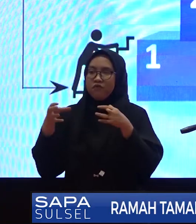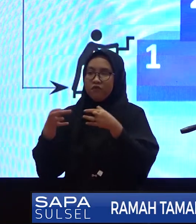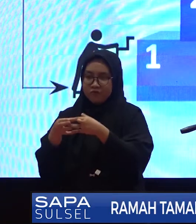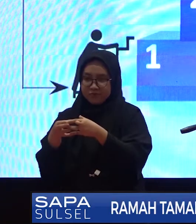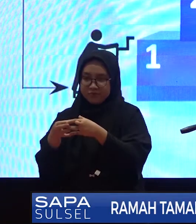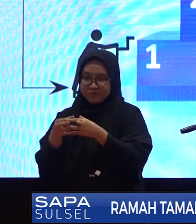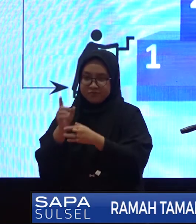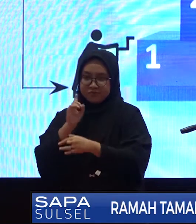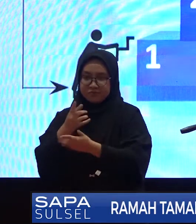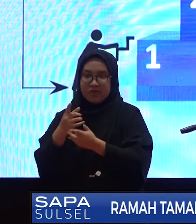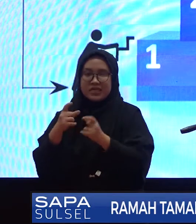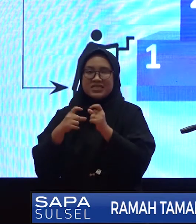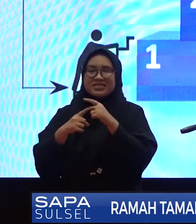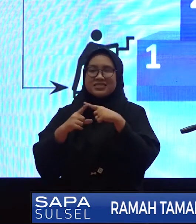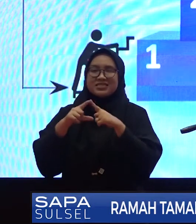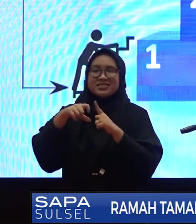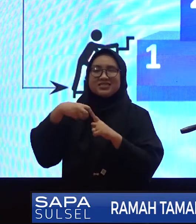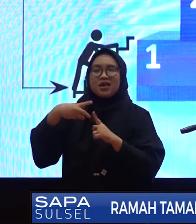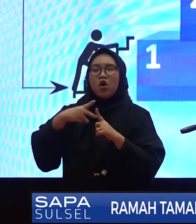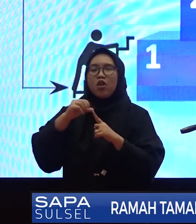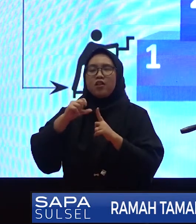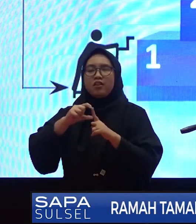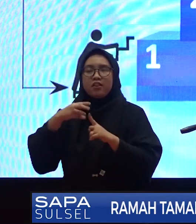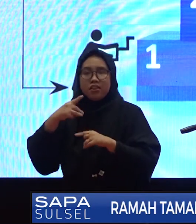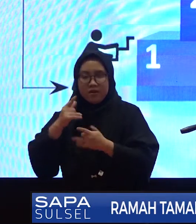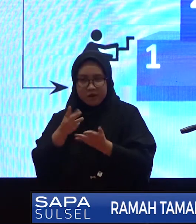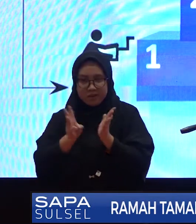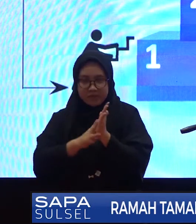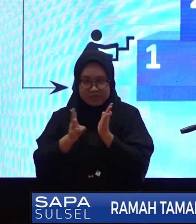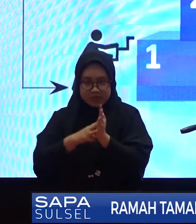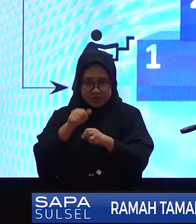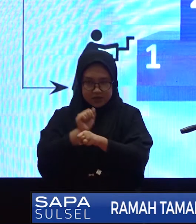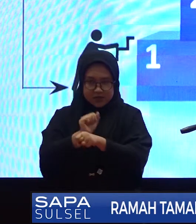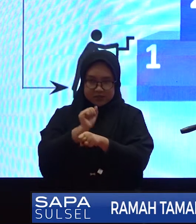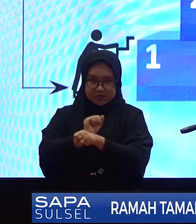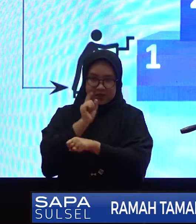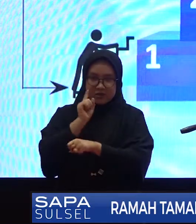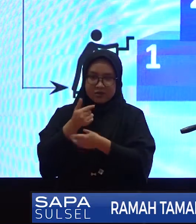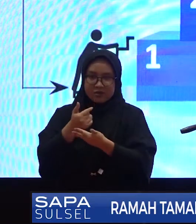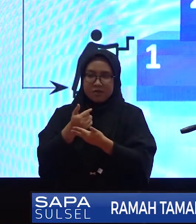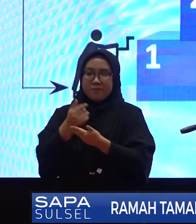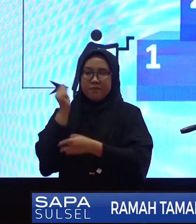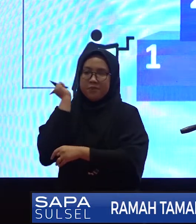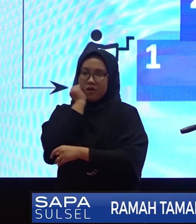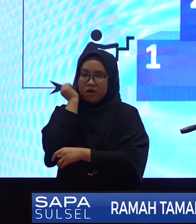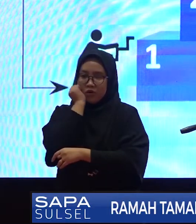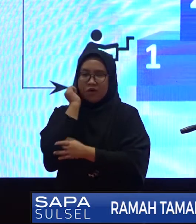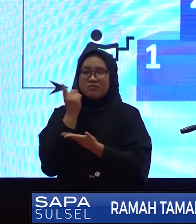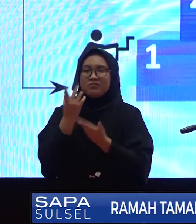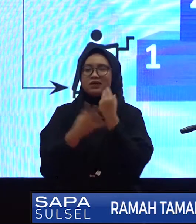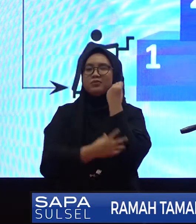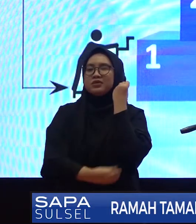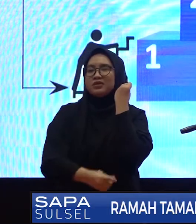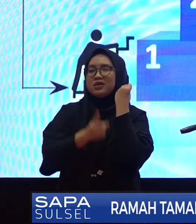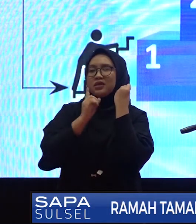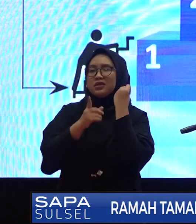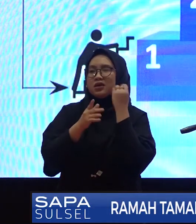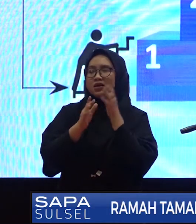terdiri atas stakeholder dalam mengatasi masalah ketenagakerjaan baik pengangguran kemiskinan dan